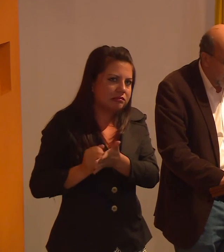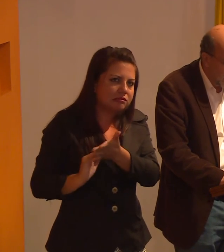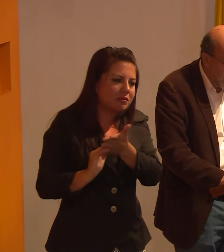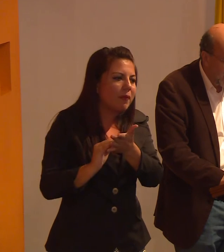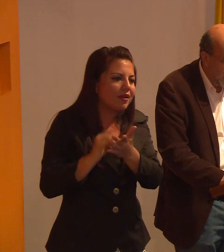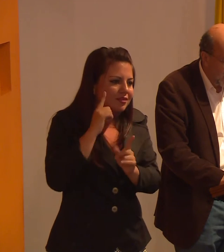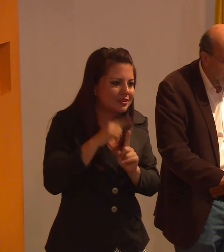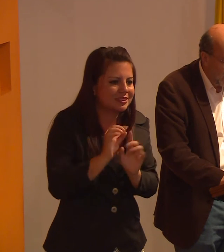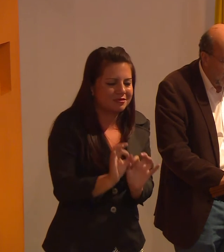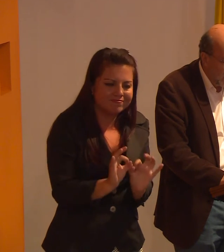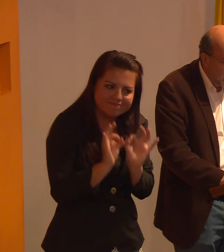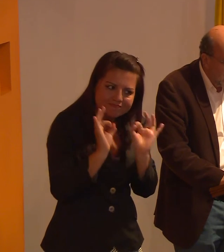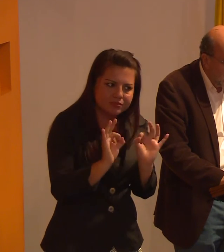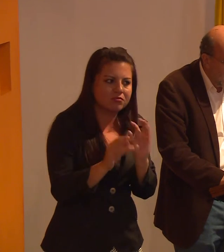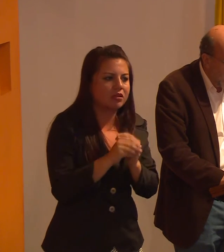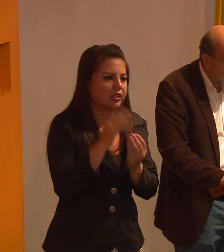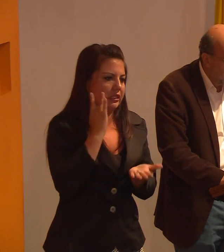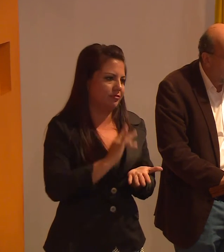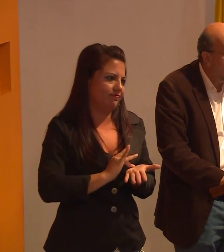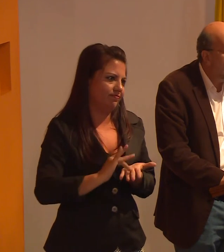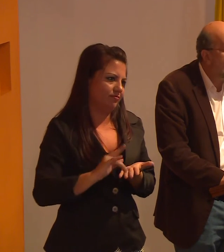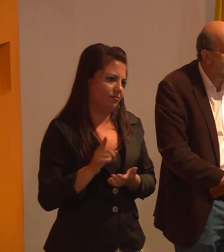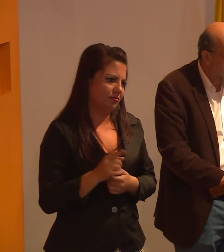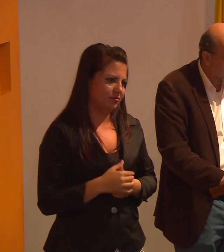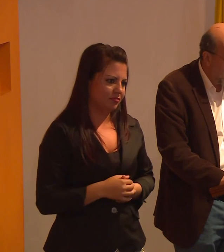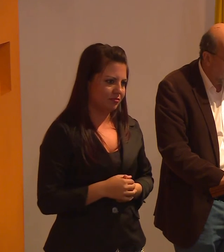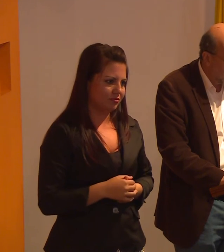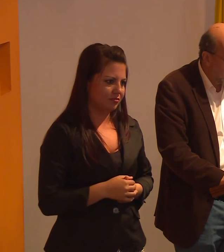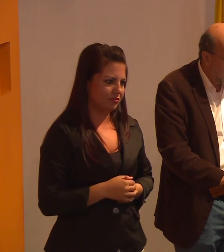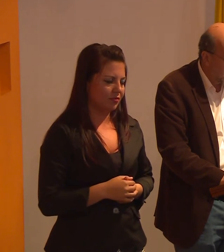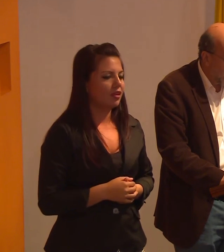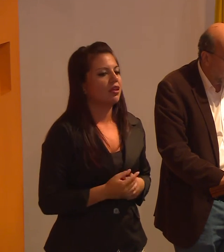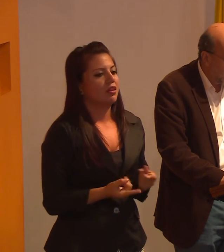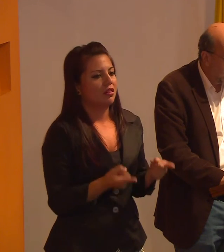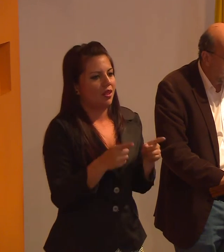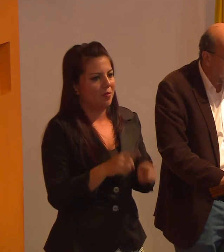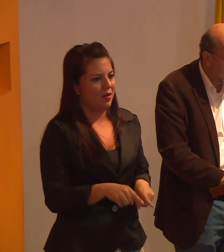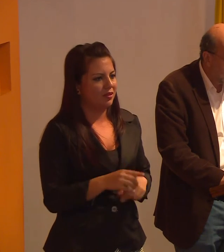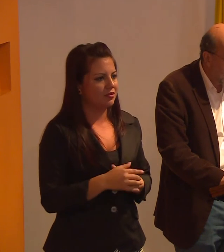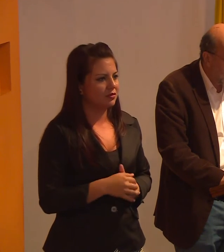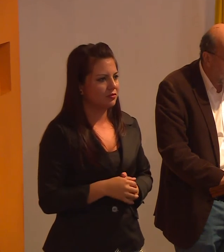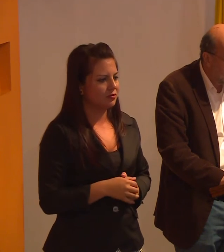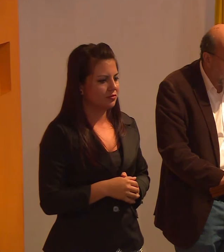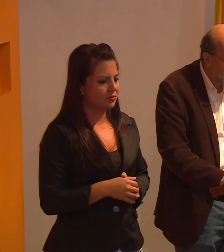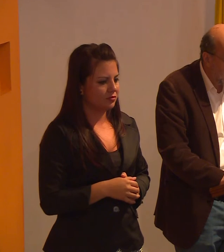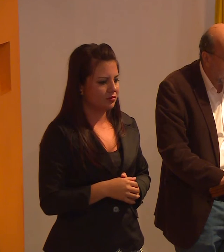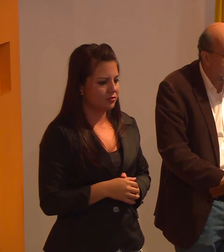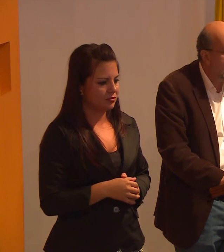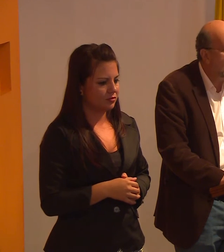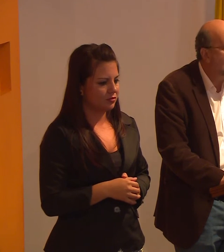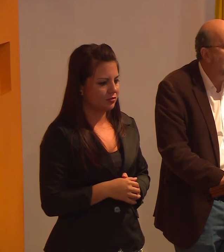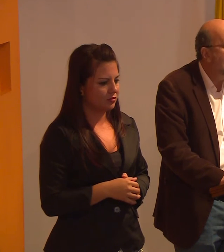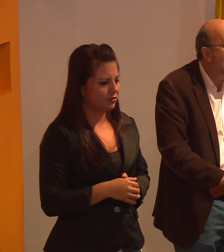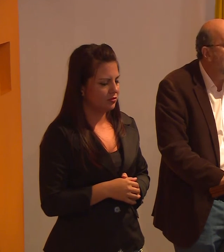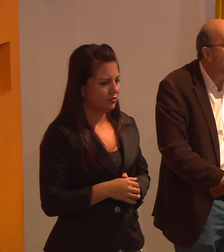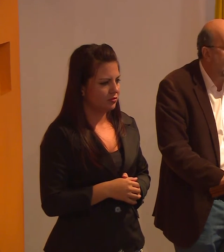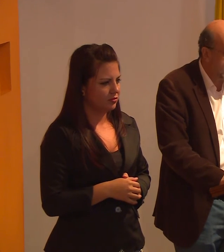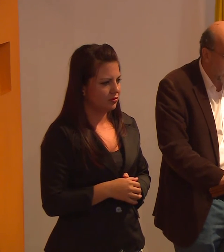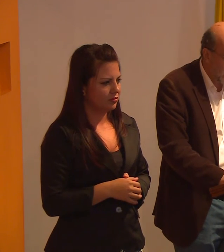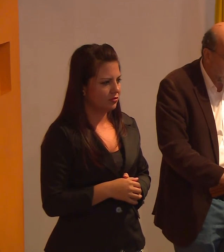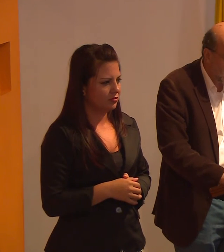eficacia e higiene. Siguió a ello la recuperación de los vagones y del tráiler para talleres